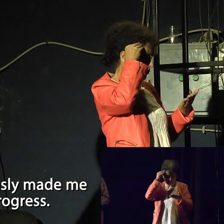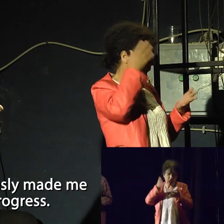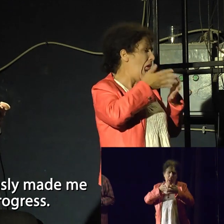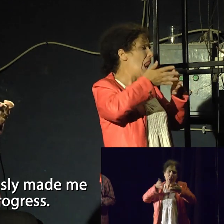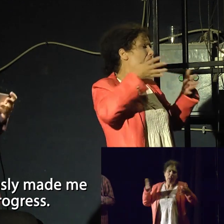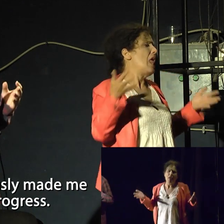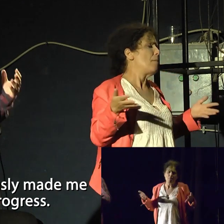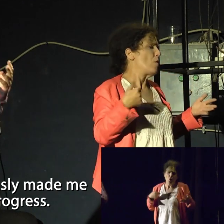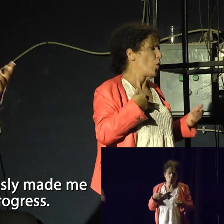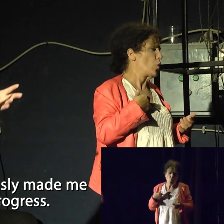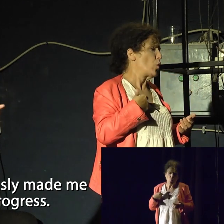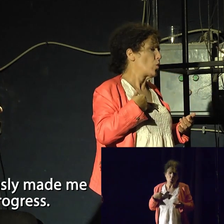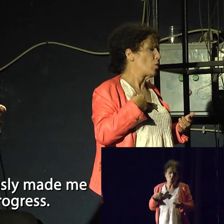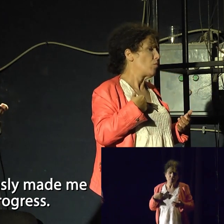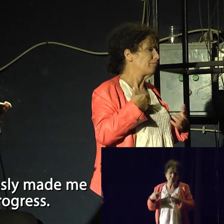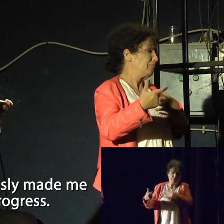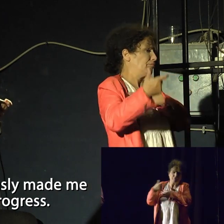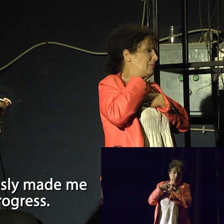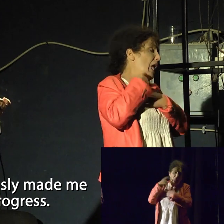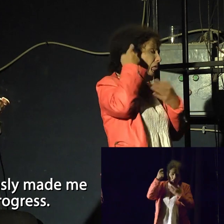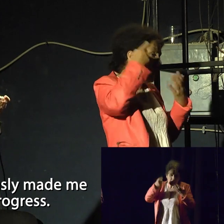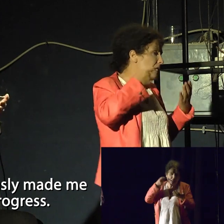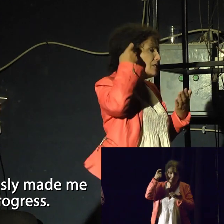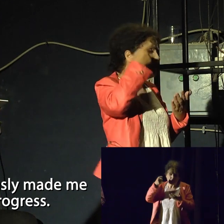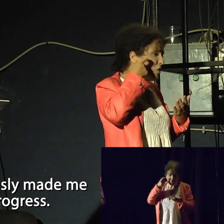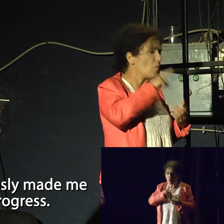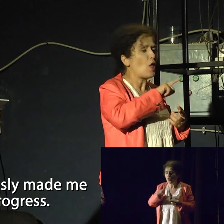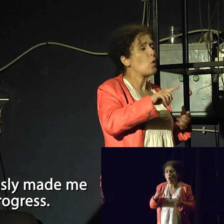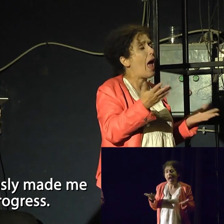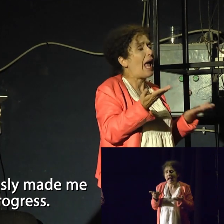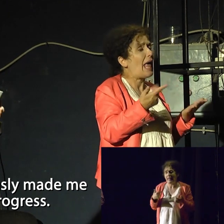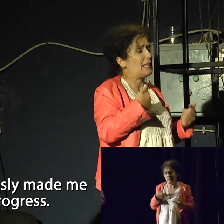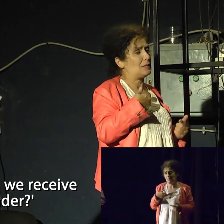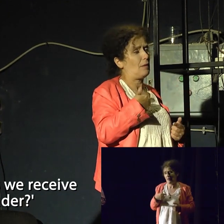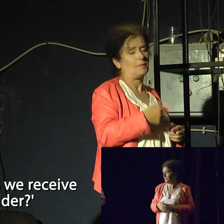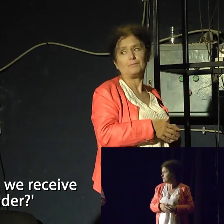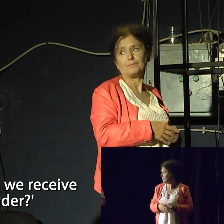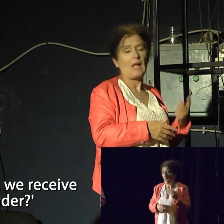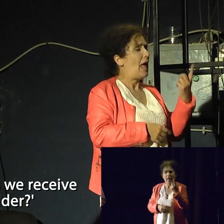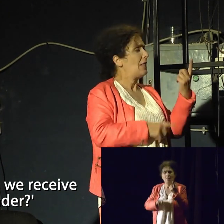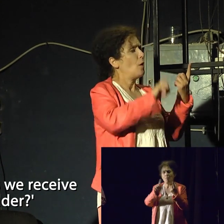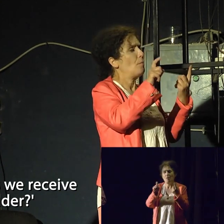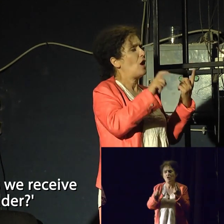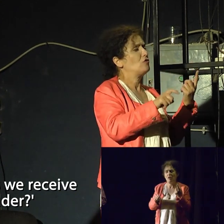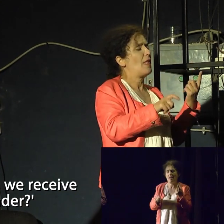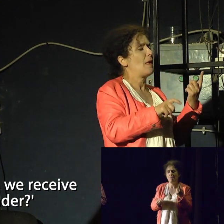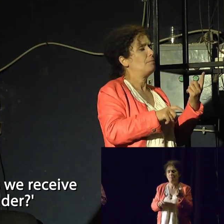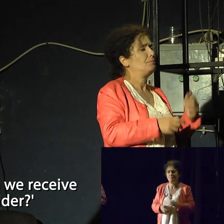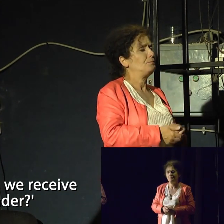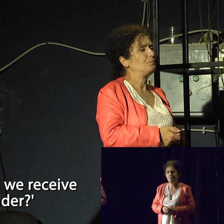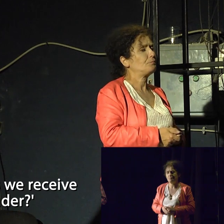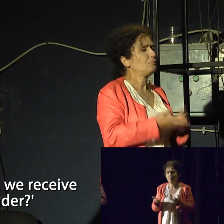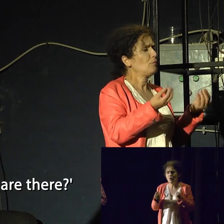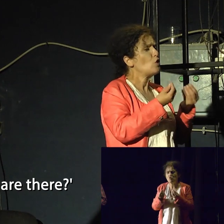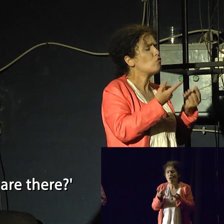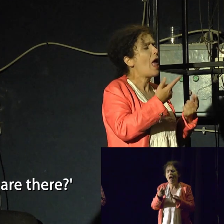најмногу ме натерале да размислувам за тоа докаде сме. Едно од прашањата кои што го добиваме е што